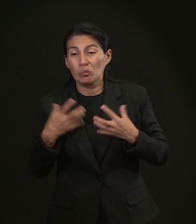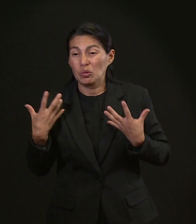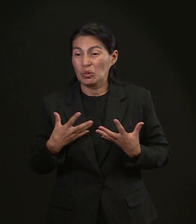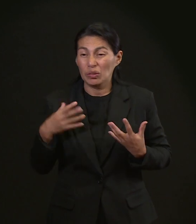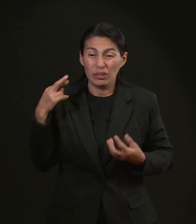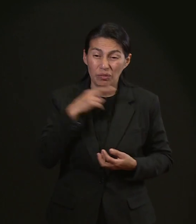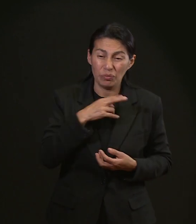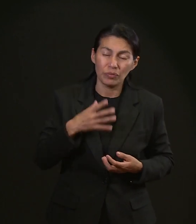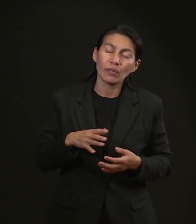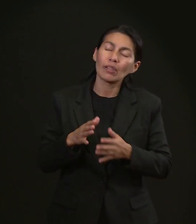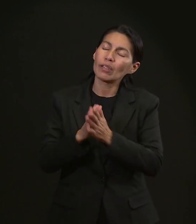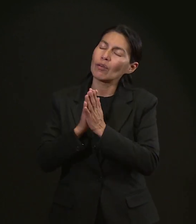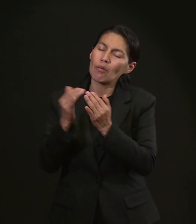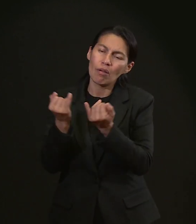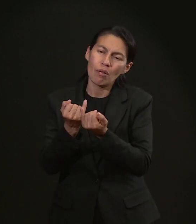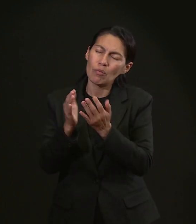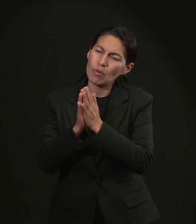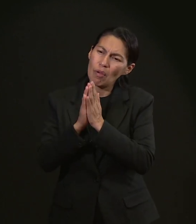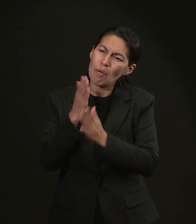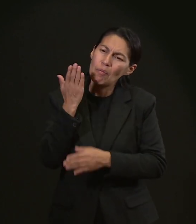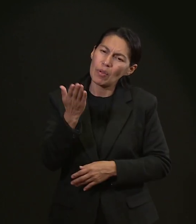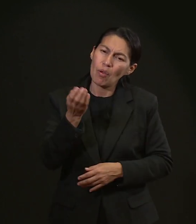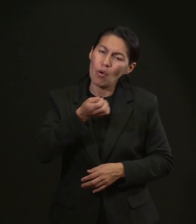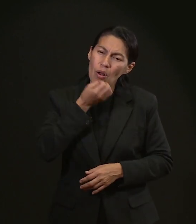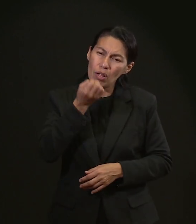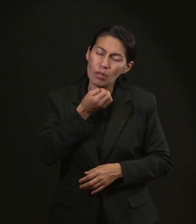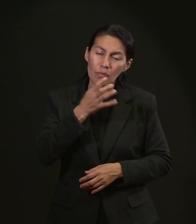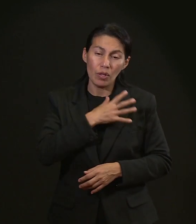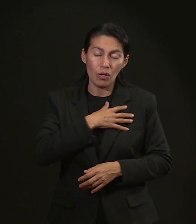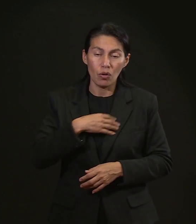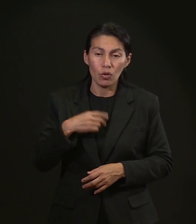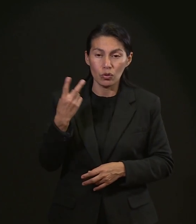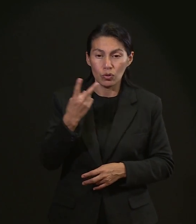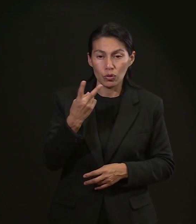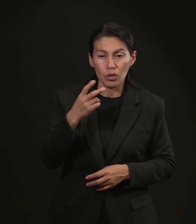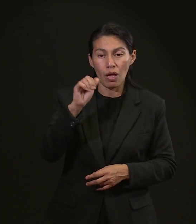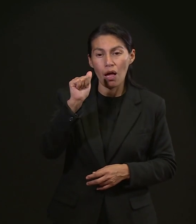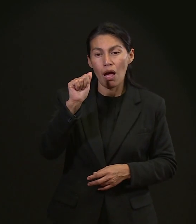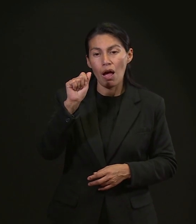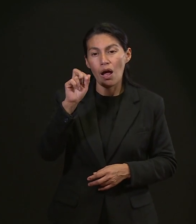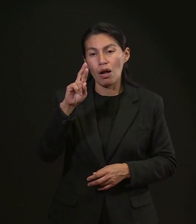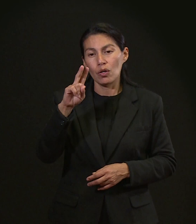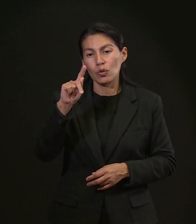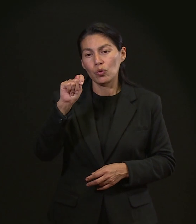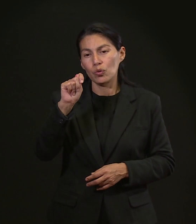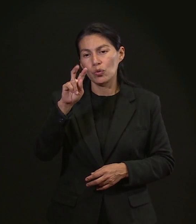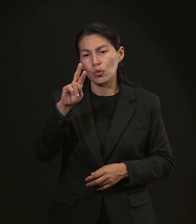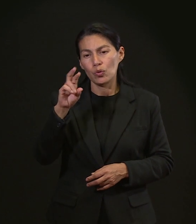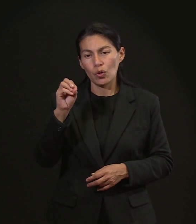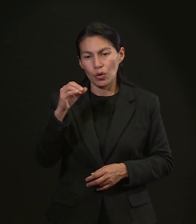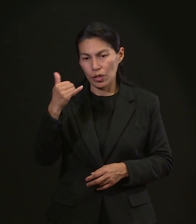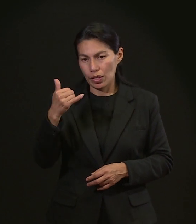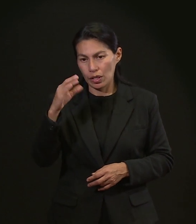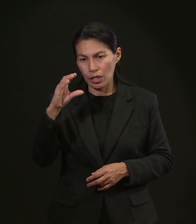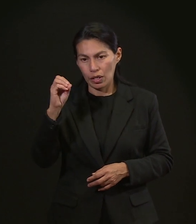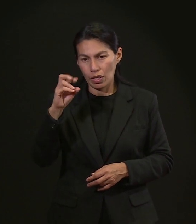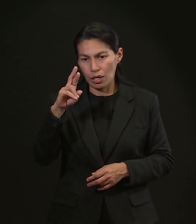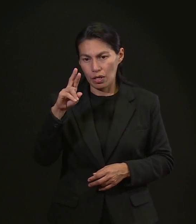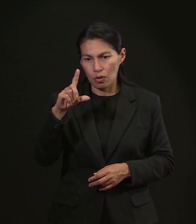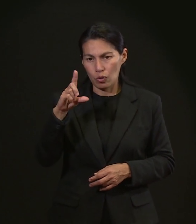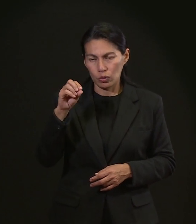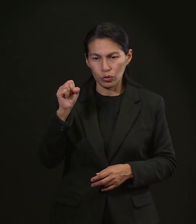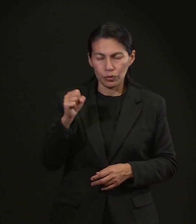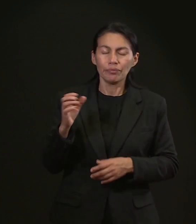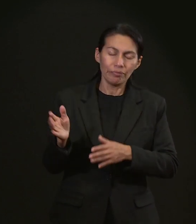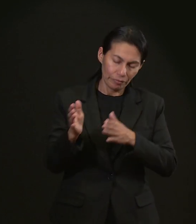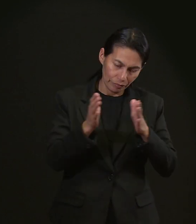pido oración por mis hijos arturo y carlos vamos a tomar en cuenta estas peticiones georgina carmen andrea